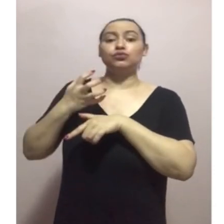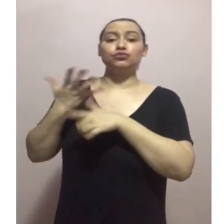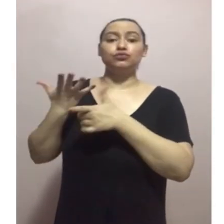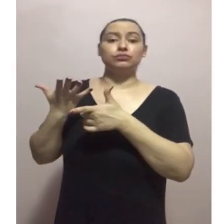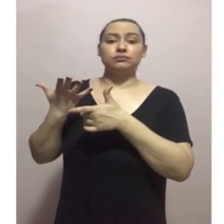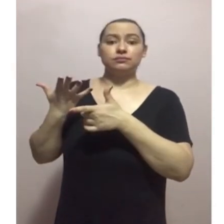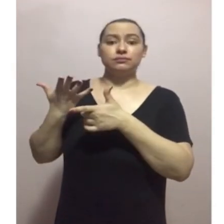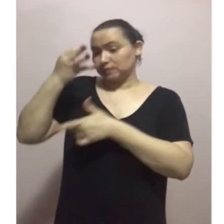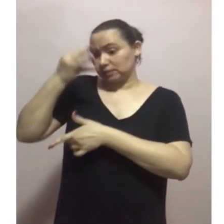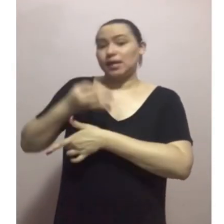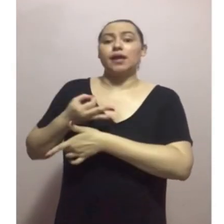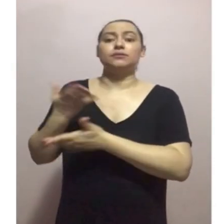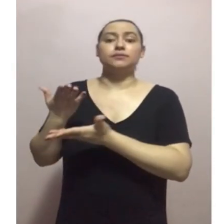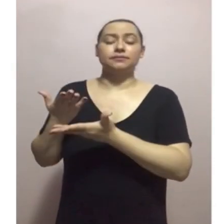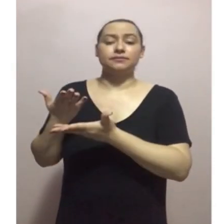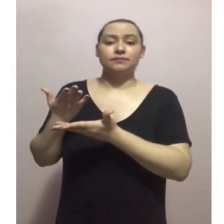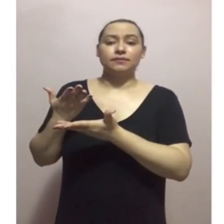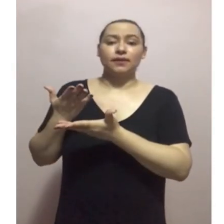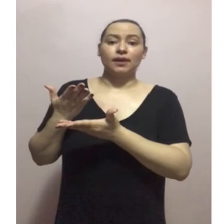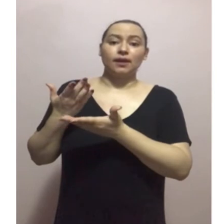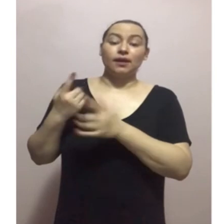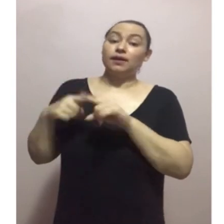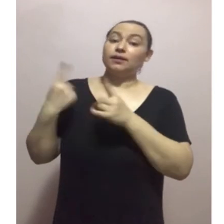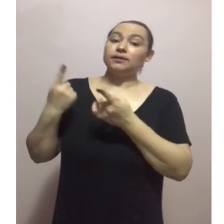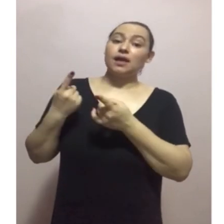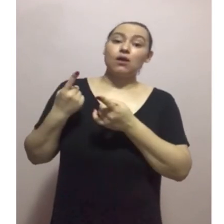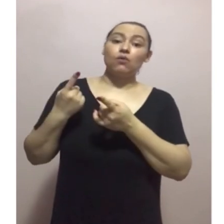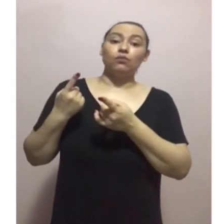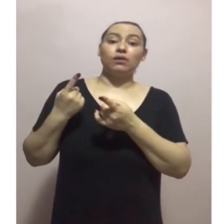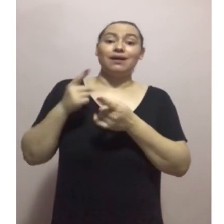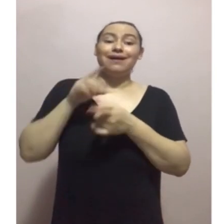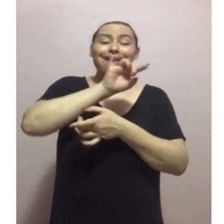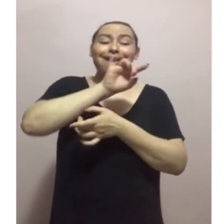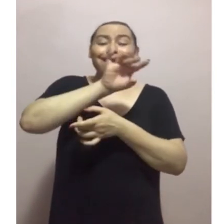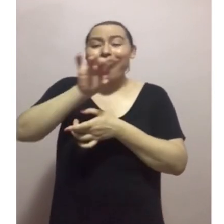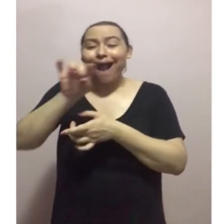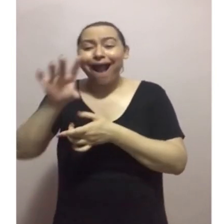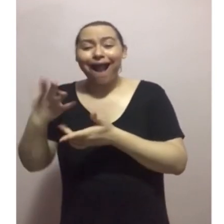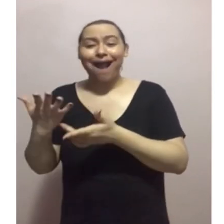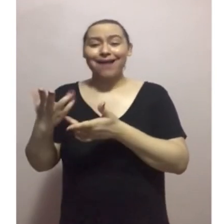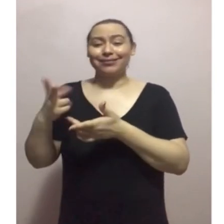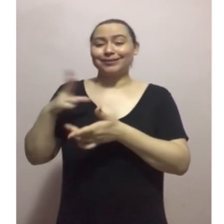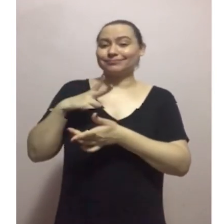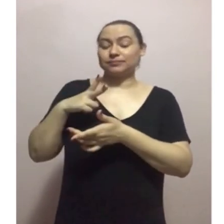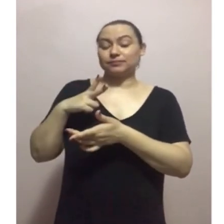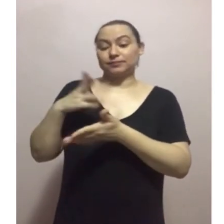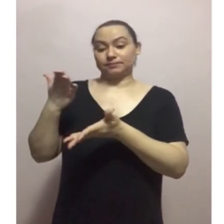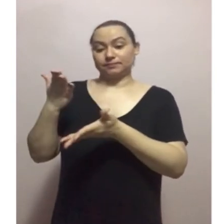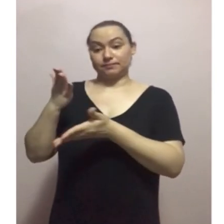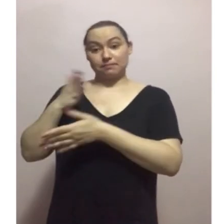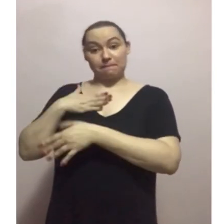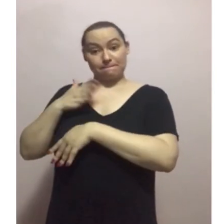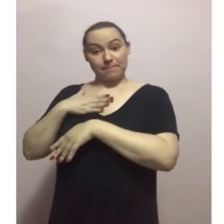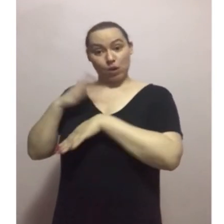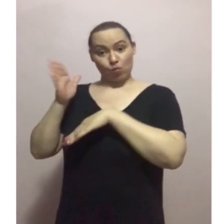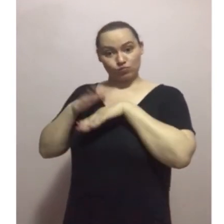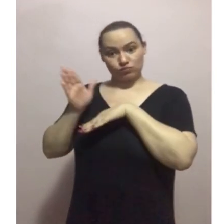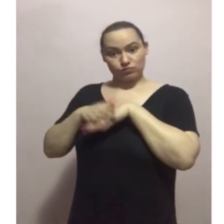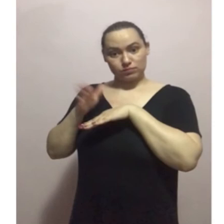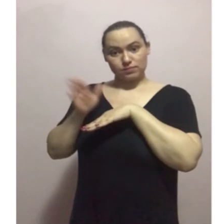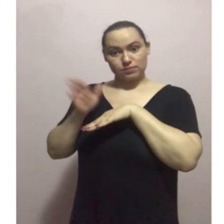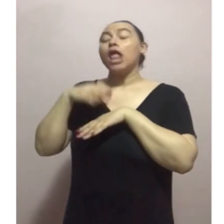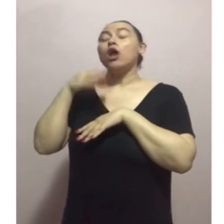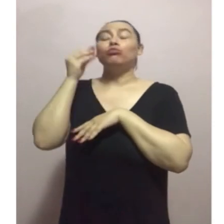não estou julgando mais, sabe, nenhum caso. Eu acho que cada caso é um caso. Então, assim, no meu caso, eu